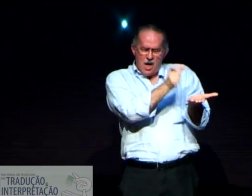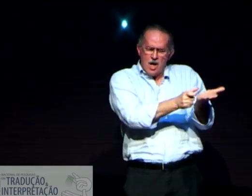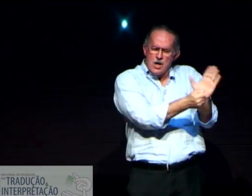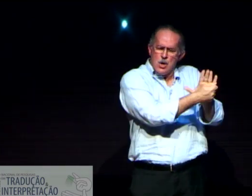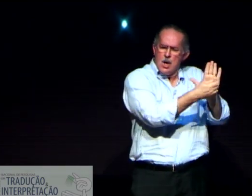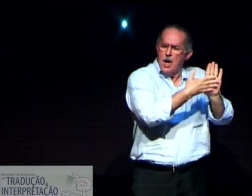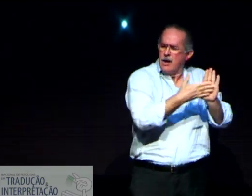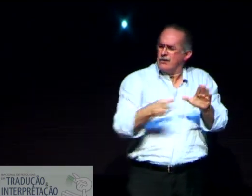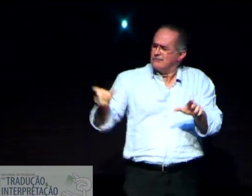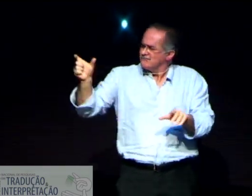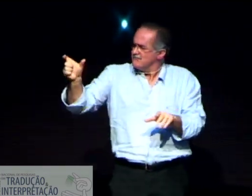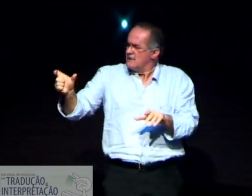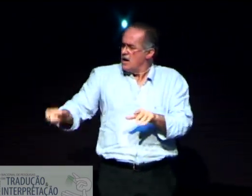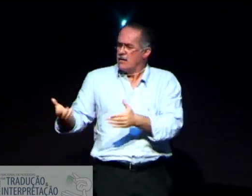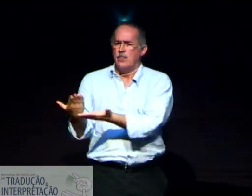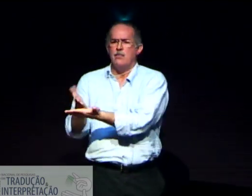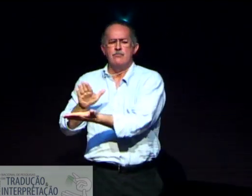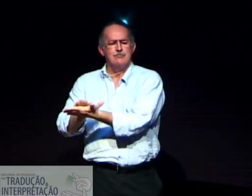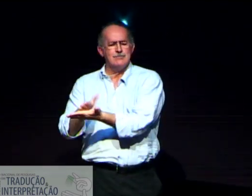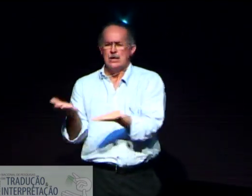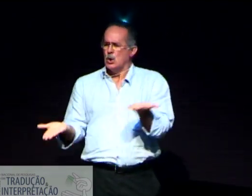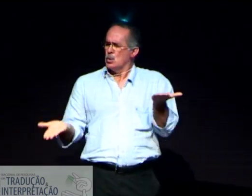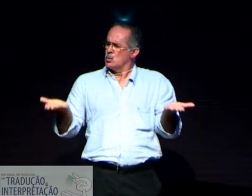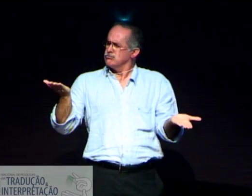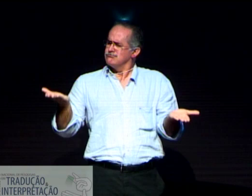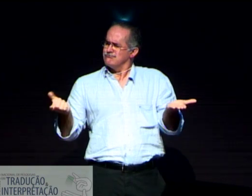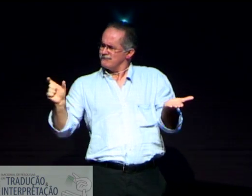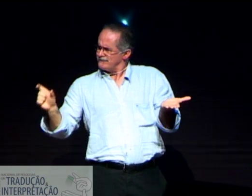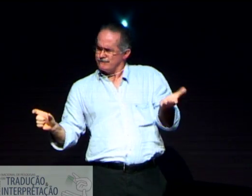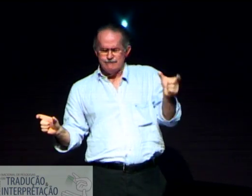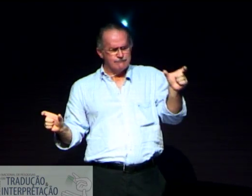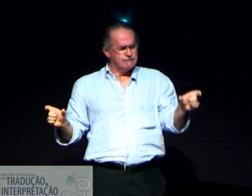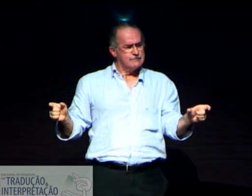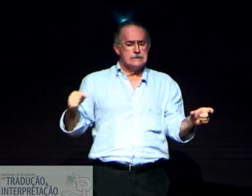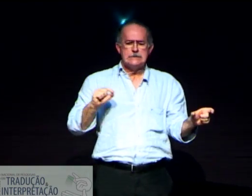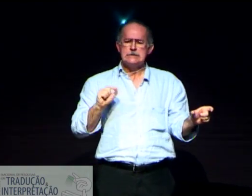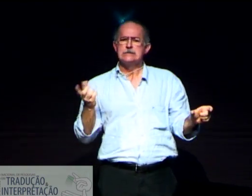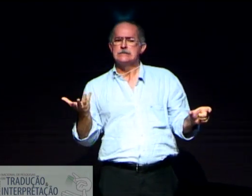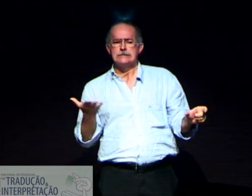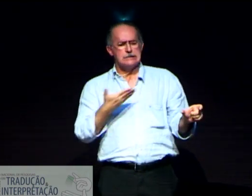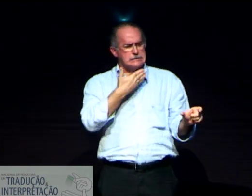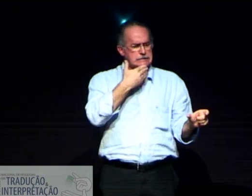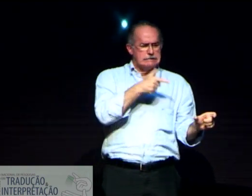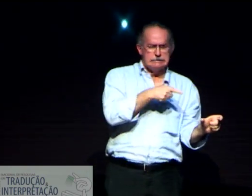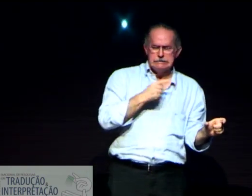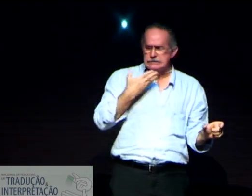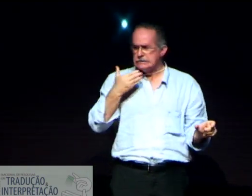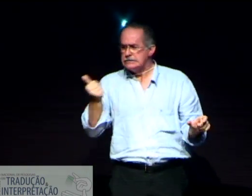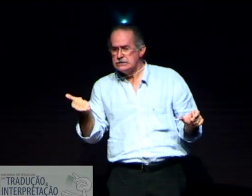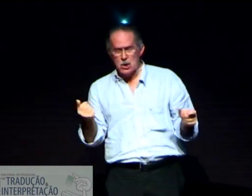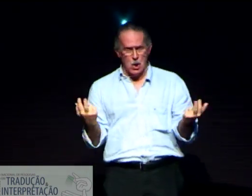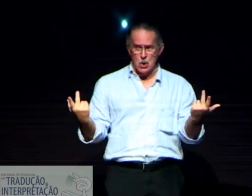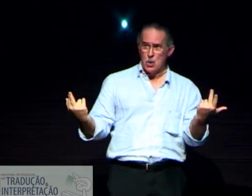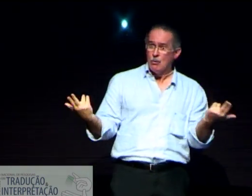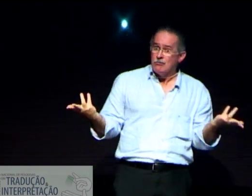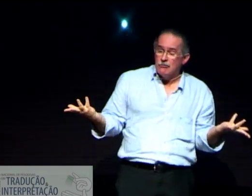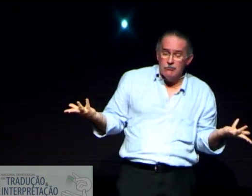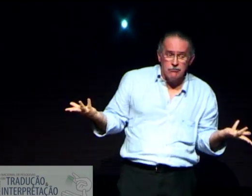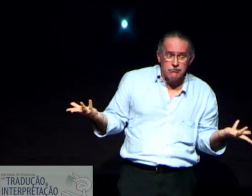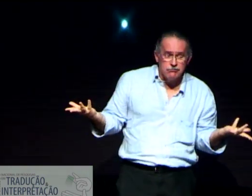Se nós compararmos um aplicativo e um intérprete humano, qual seria essa relação das traduções? Qual